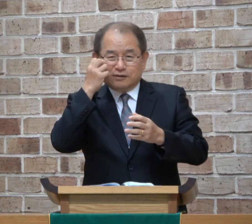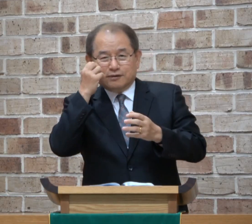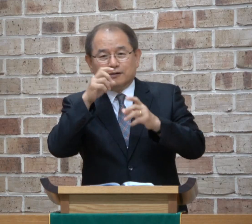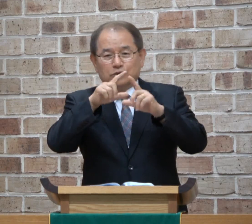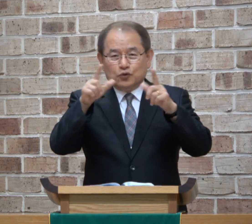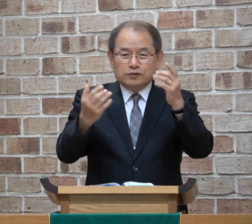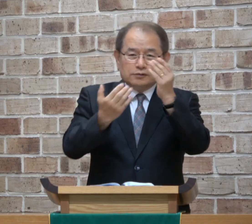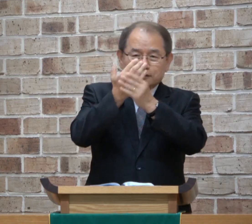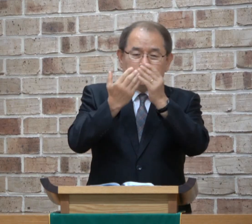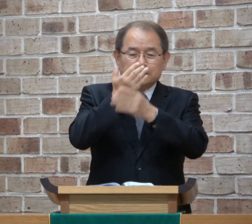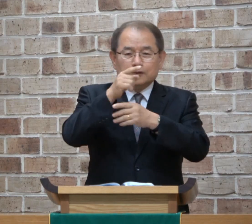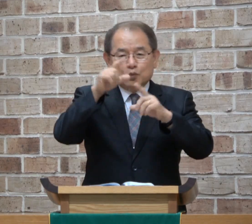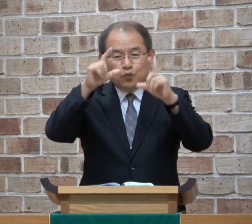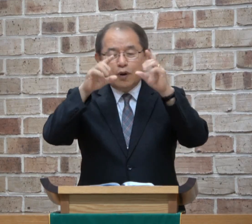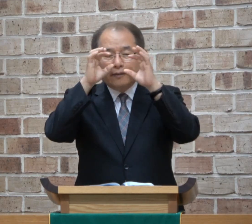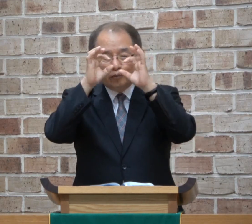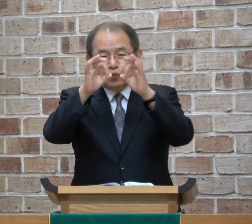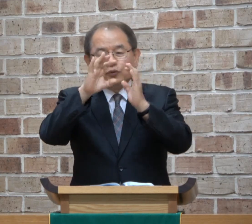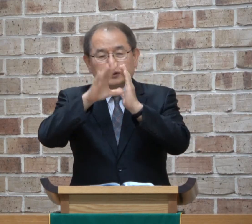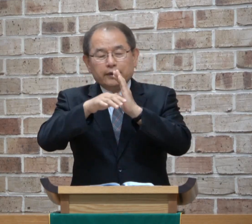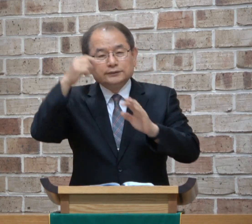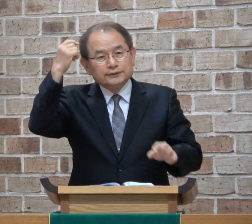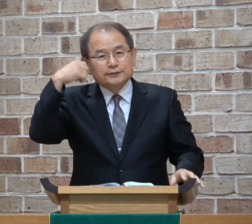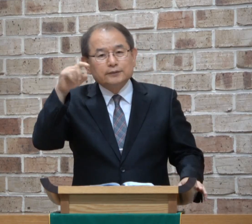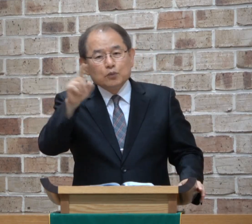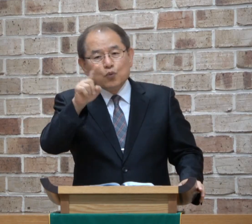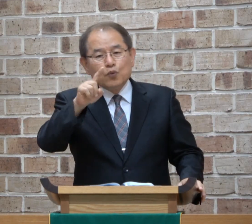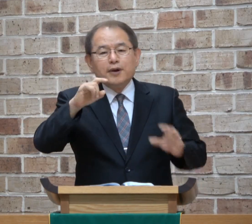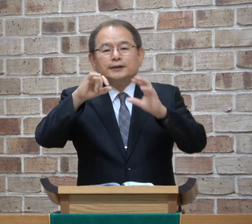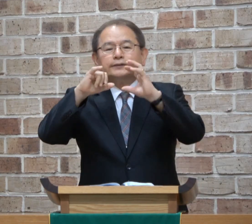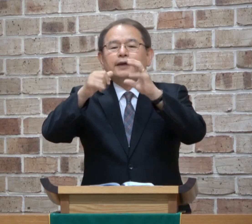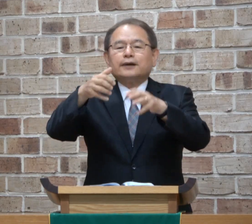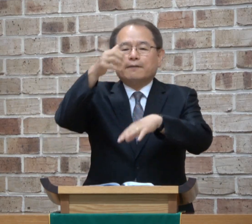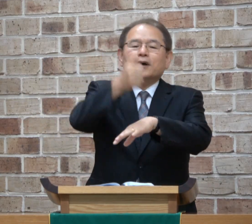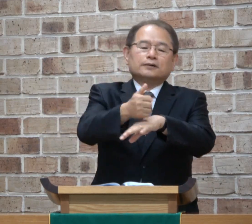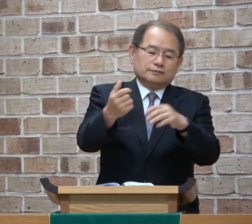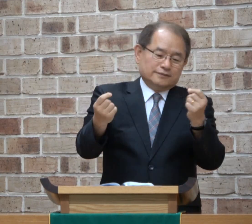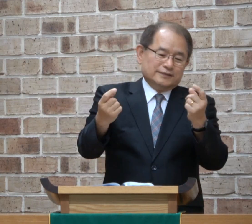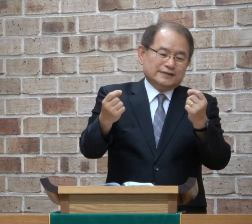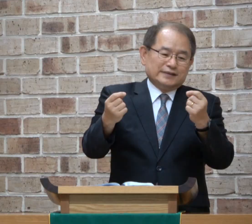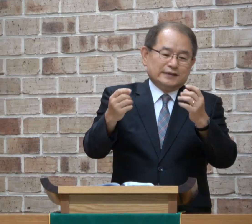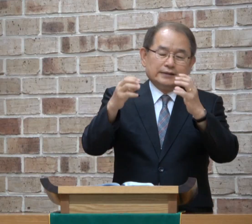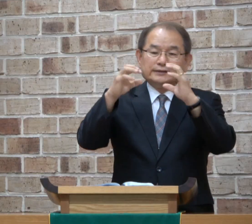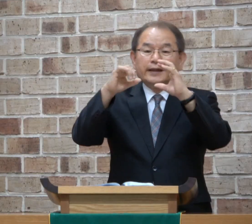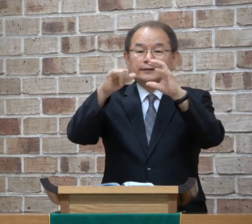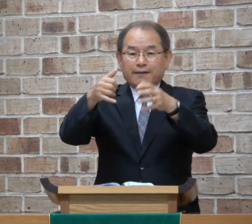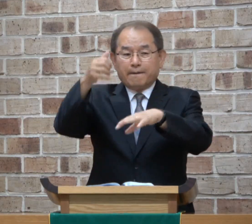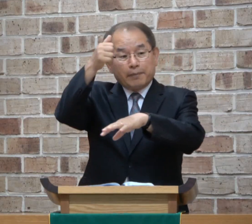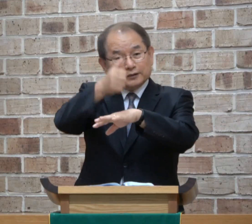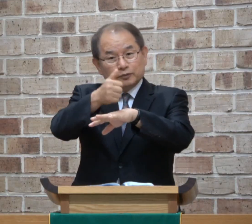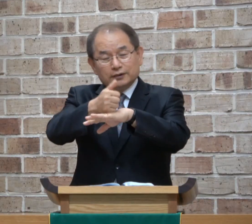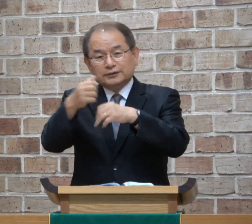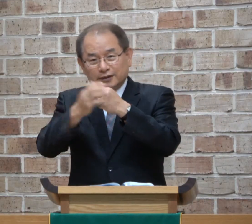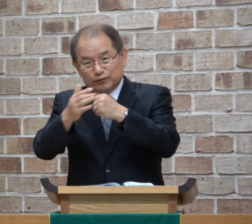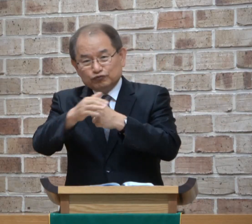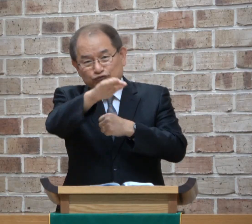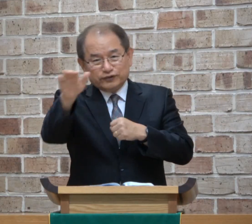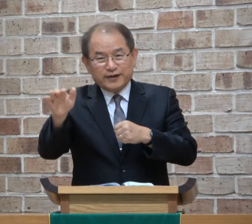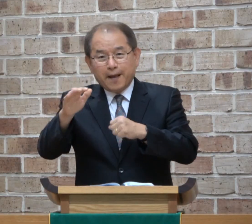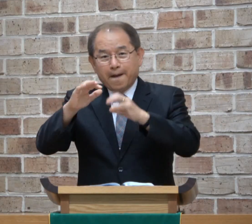요즘 세상에 이상한 징후들이 많이 나타나고 또 그런 것들이 보이면 이제 세상의 끝이 오리라 이렇게 말하고 있습니다.